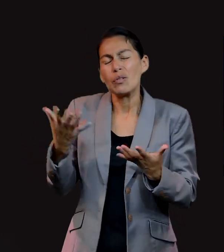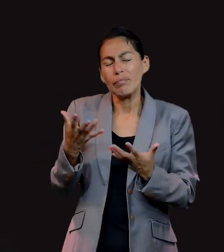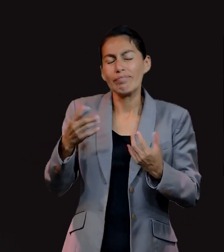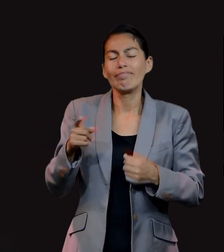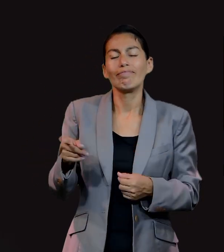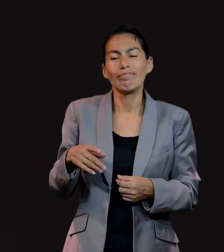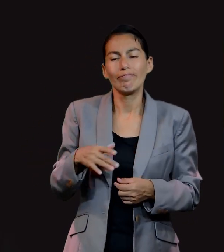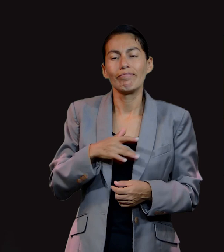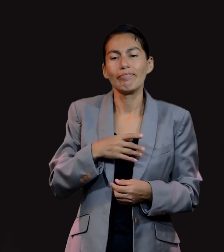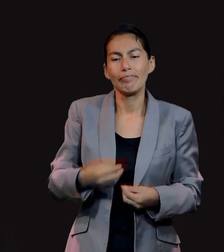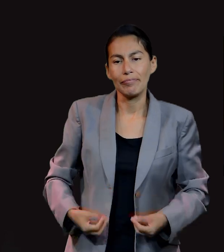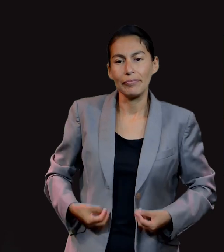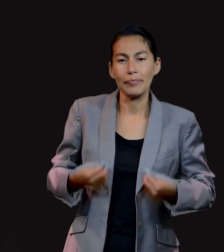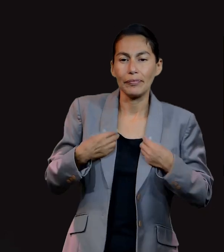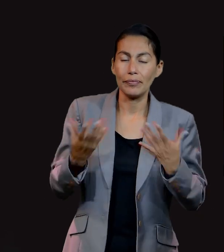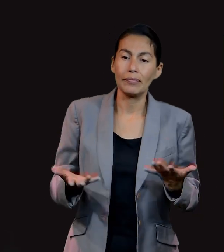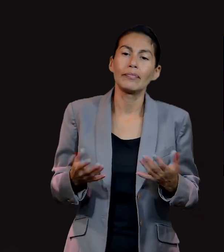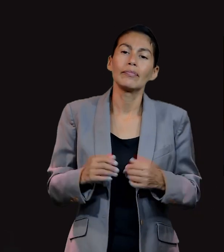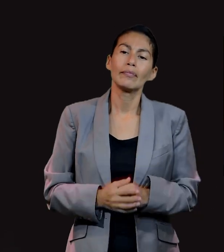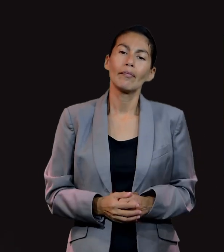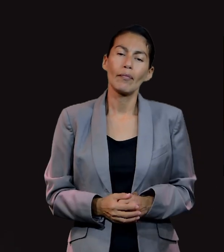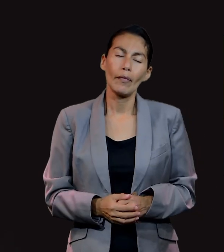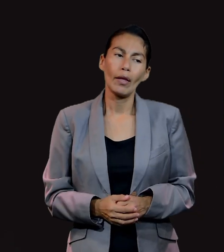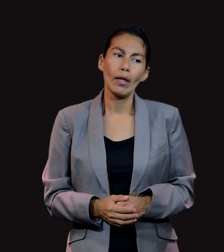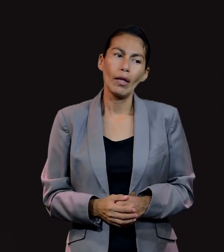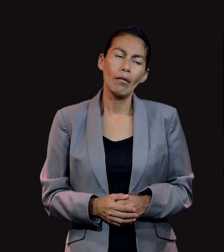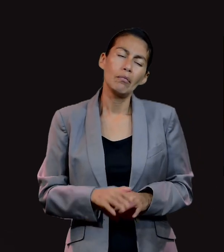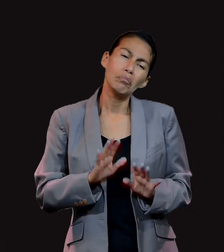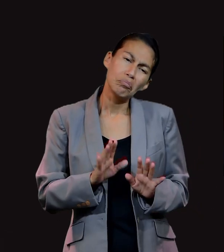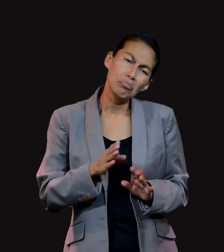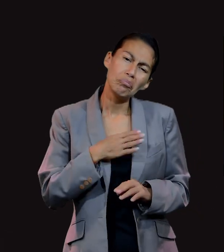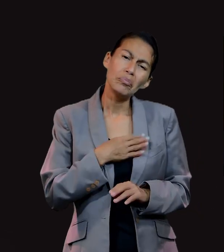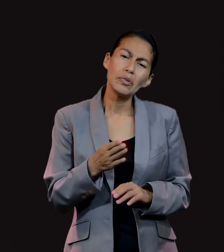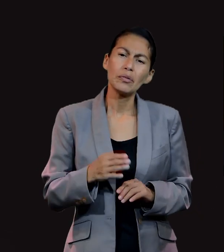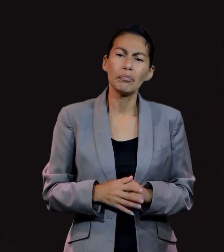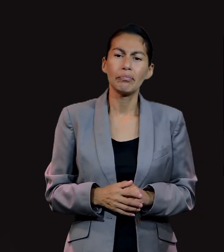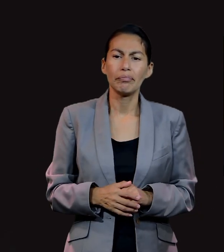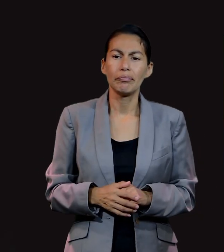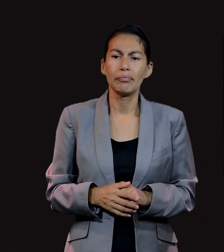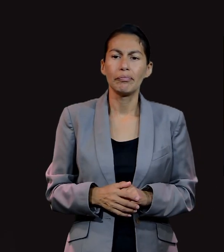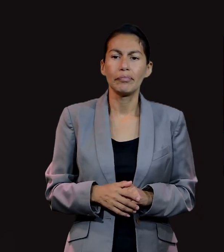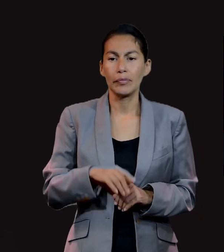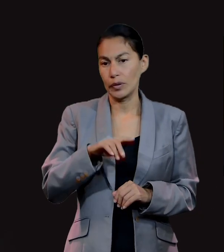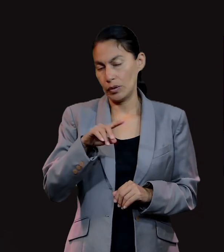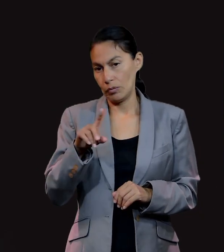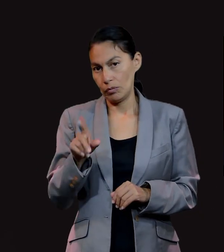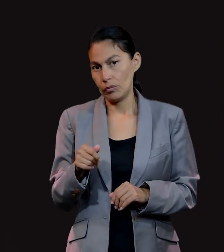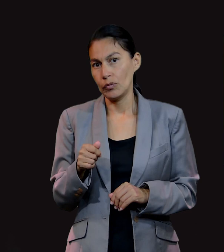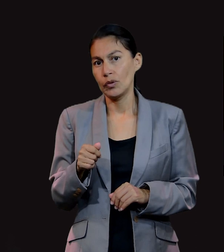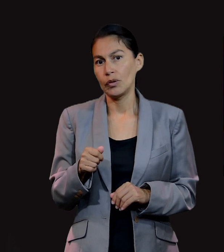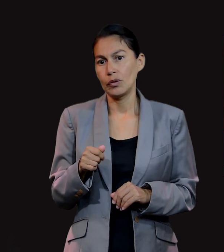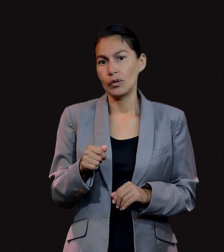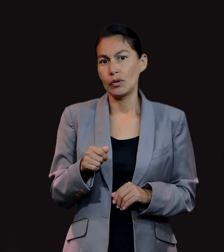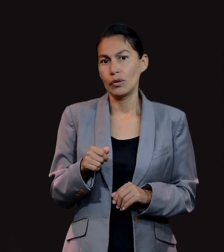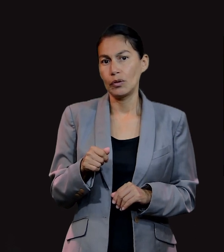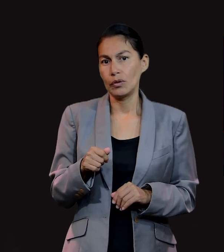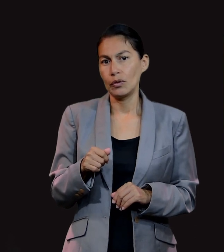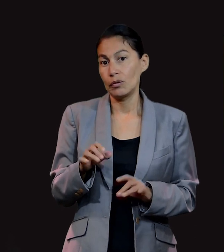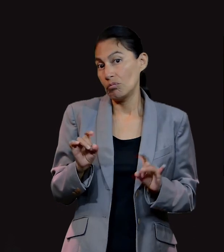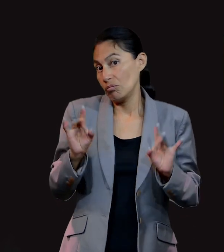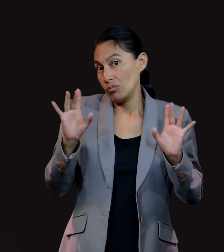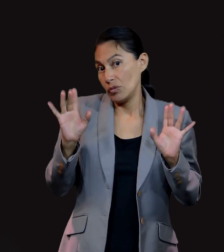explicarse definitivamente esto y bueno pasó el tiempo y